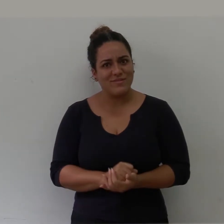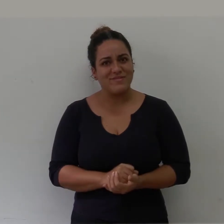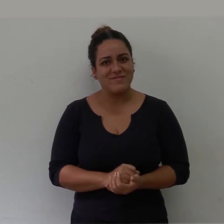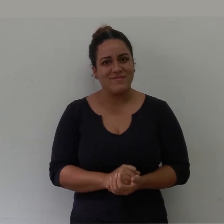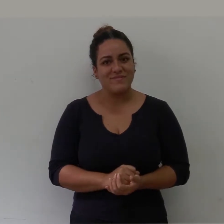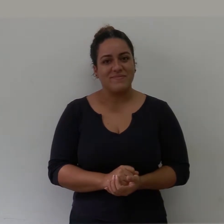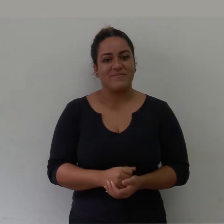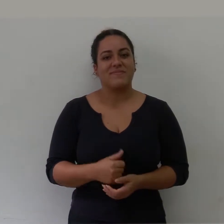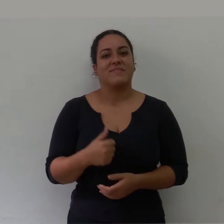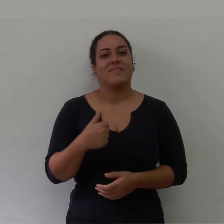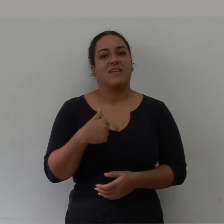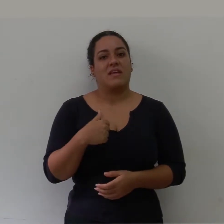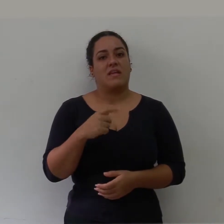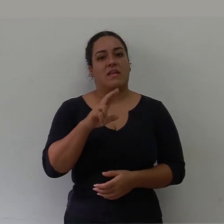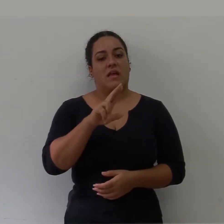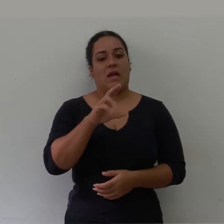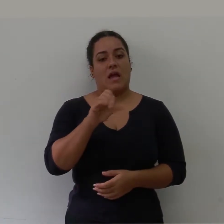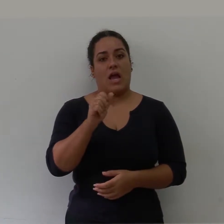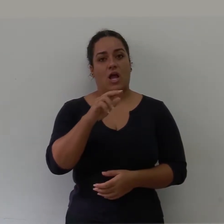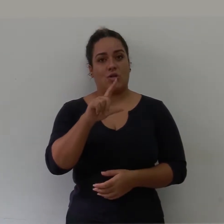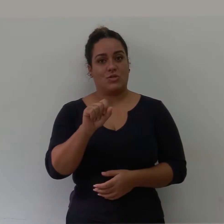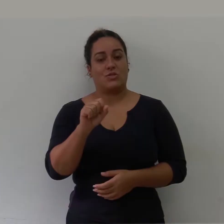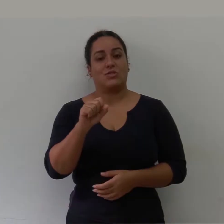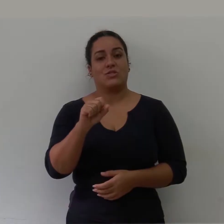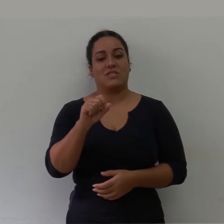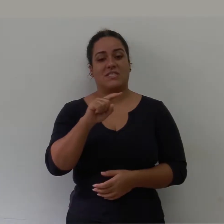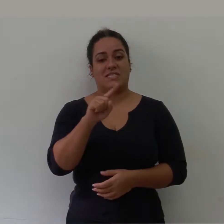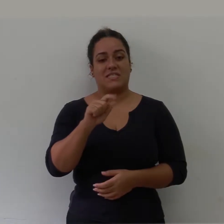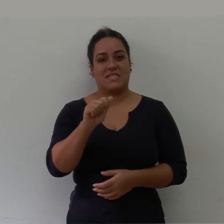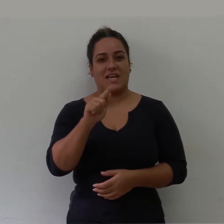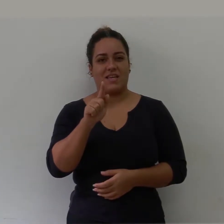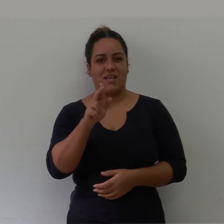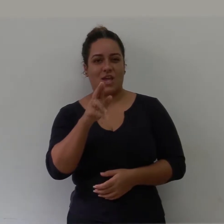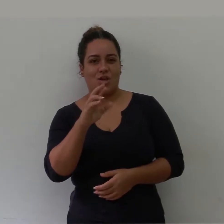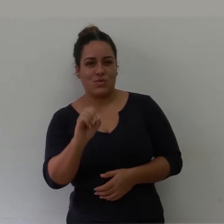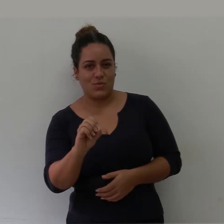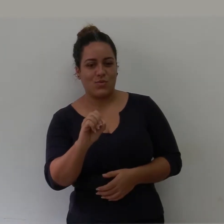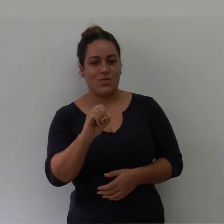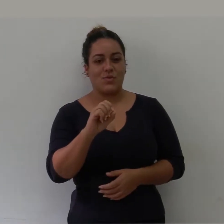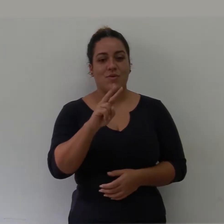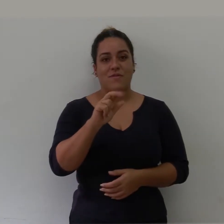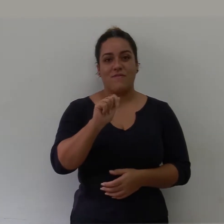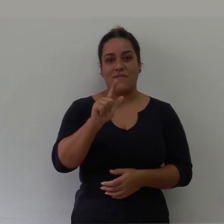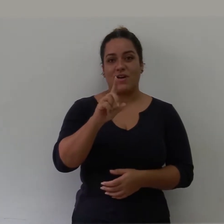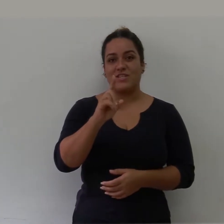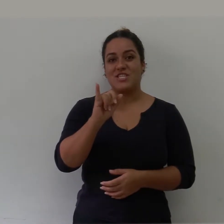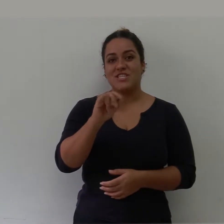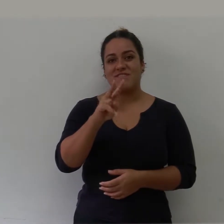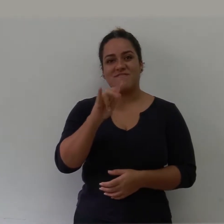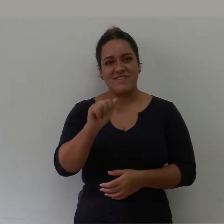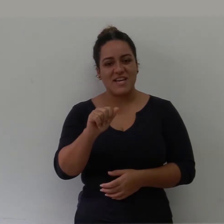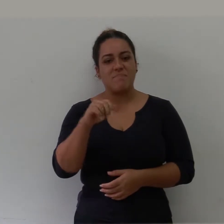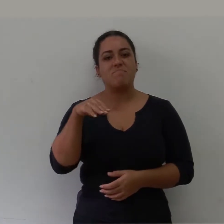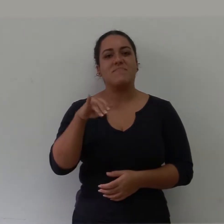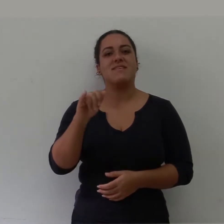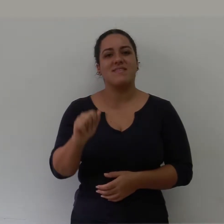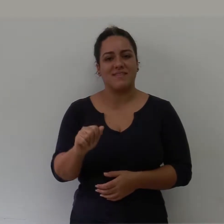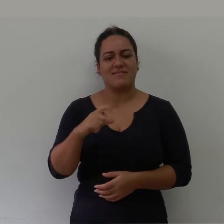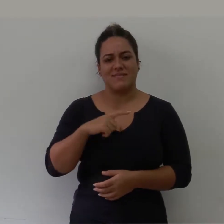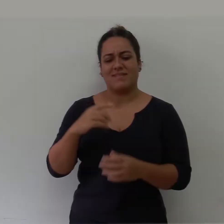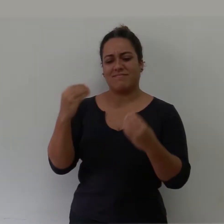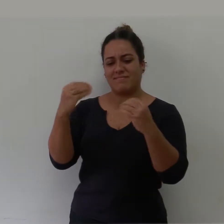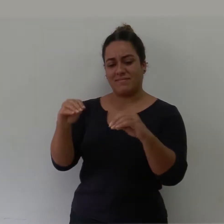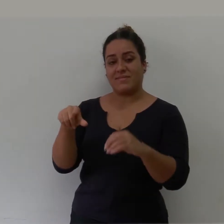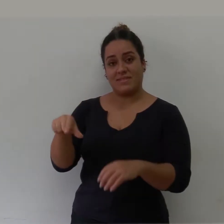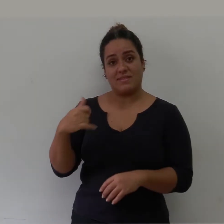Alan Costa, zagueiro. Valdívia, meia. O Rafael tem 18 anos e mora